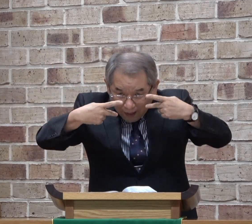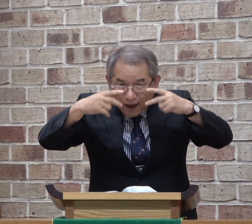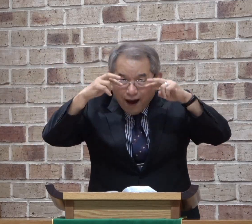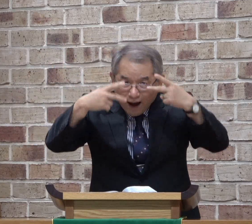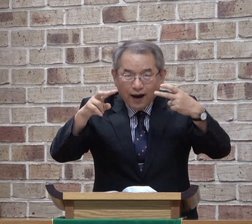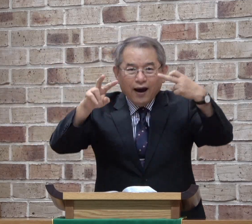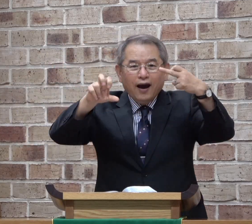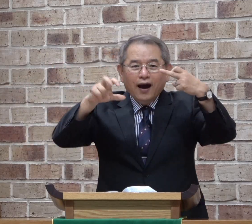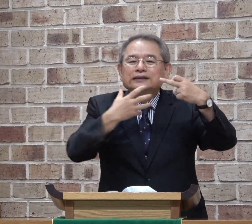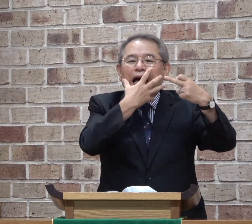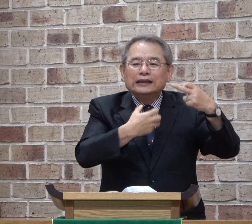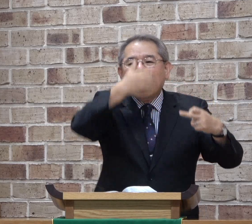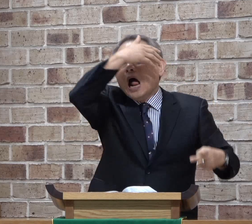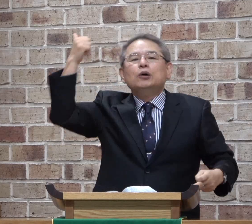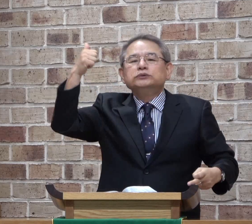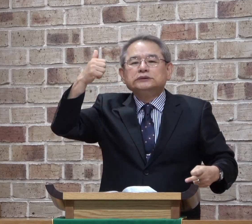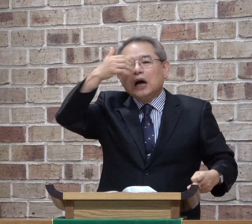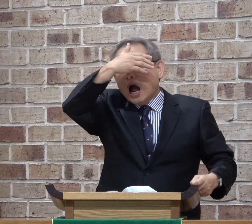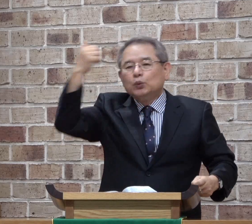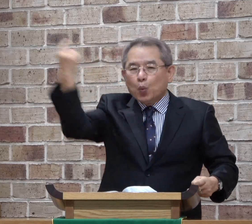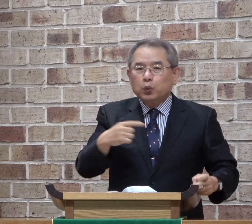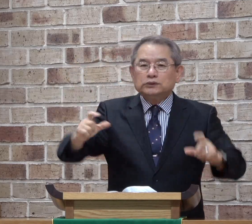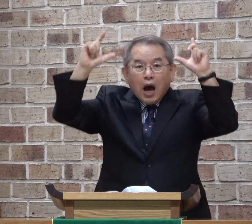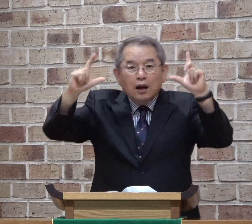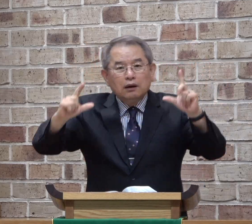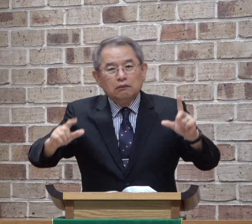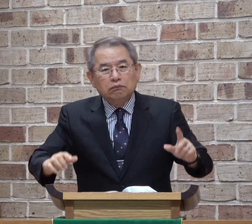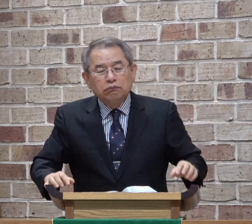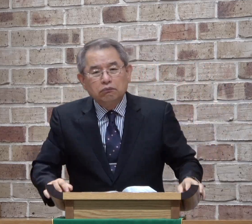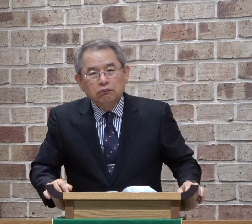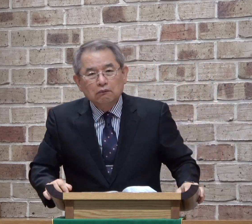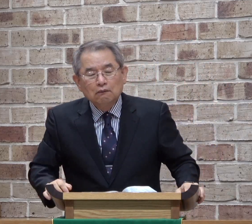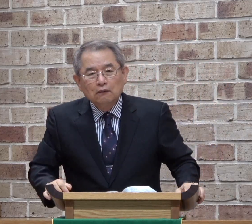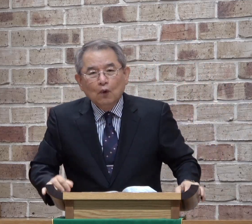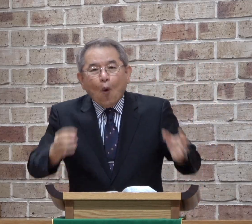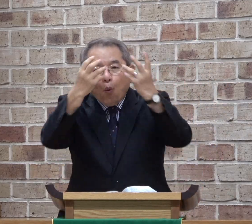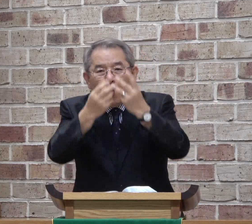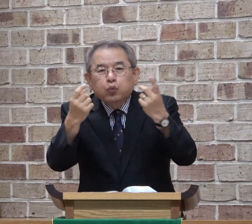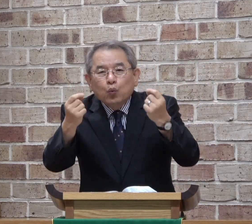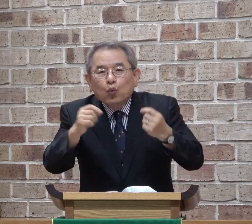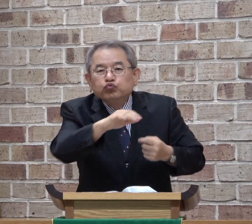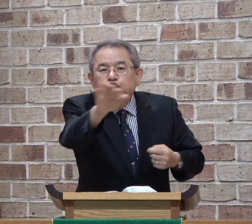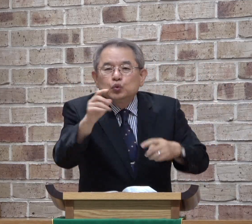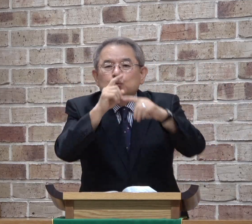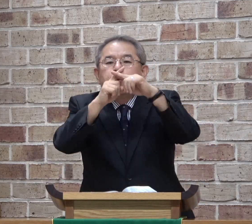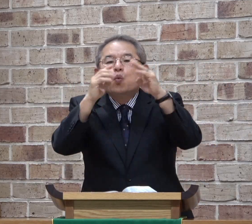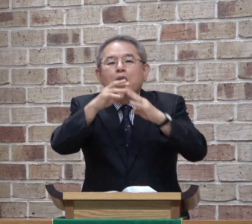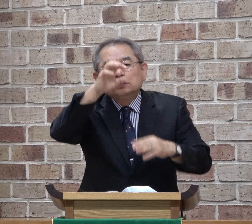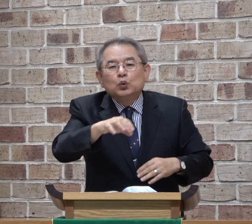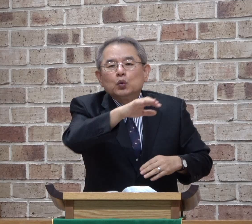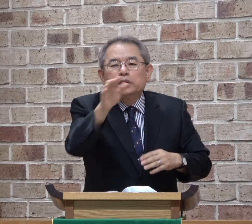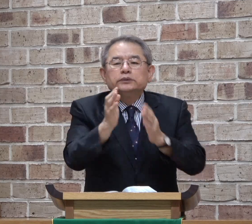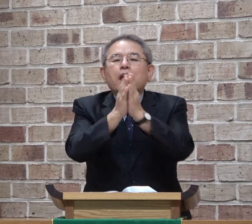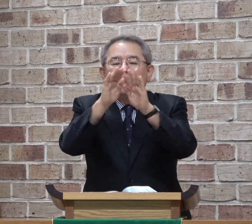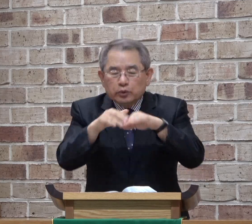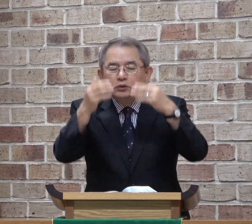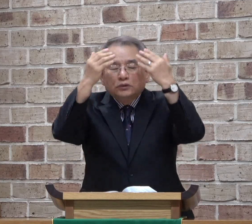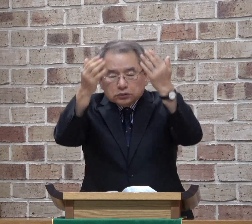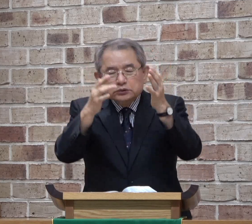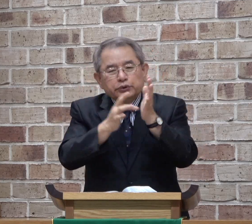할아버지로 가려지는 그런 것 같은 것입니다. 그래서 많은 사람들이 크리스마스 날에는 산타 할아버지가 와서 선물을 주는 날이라고 우리가